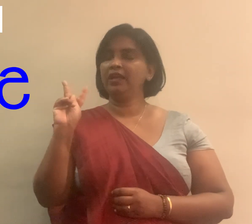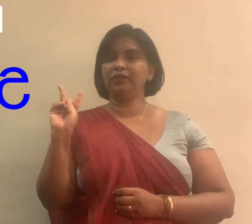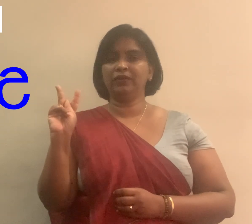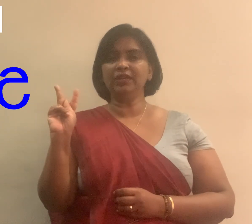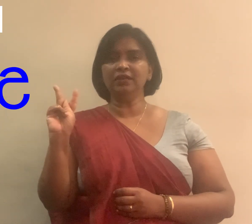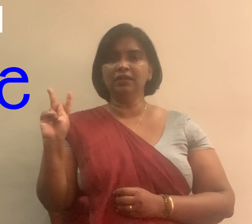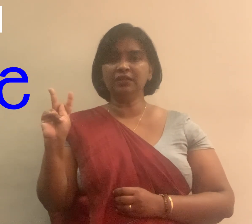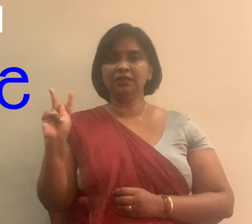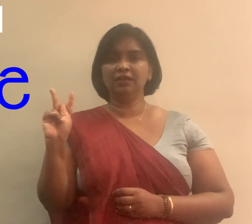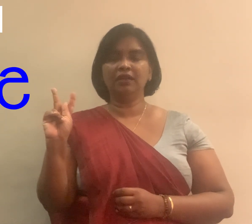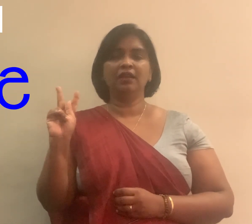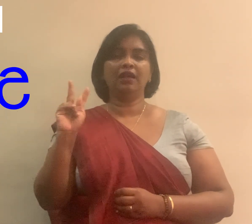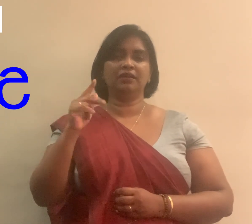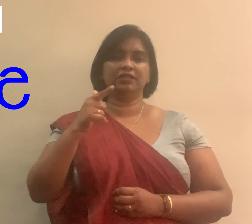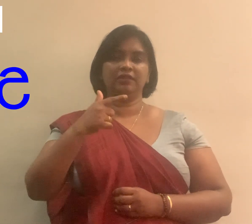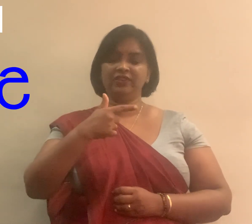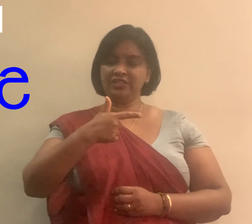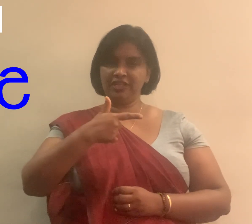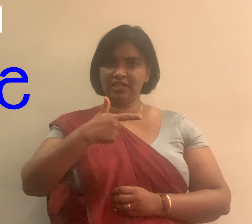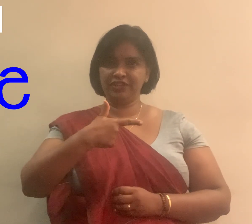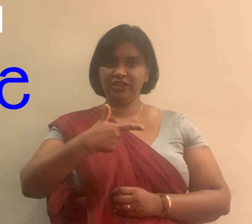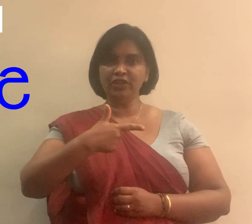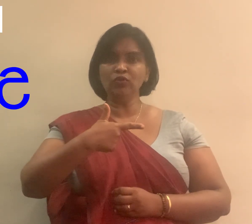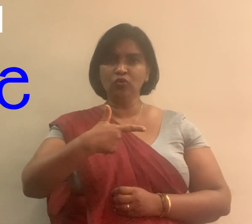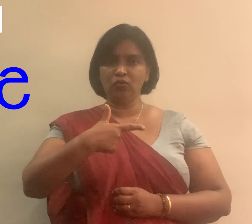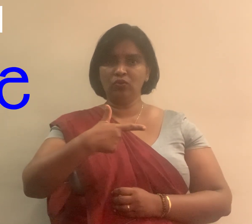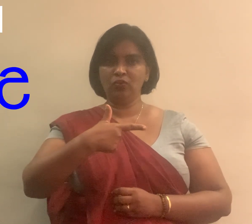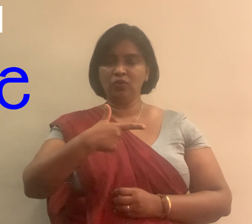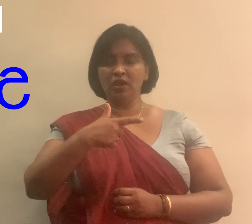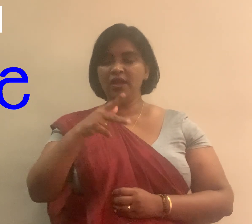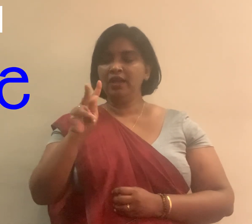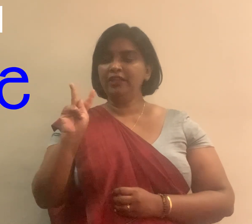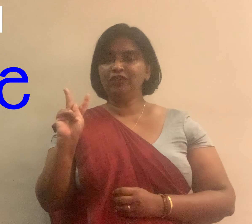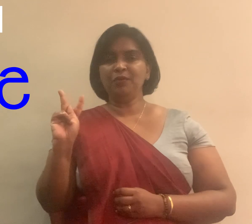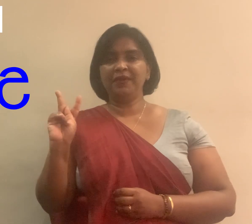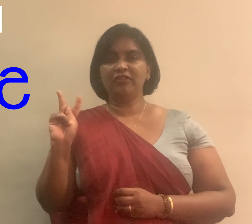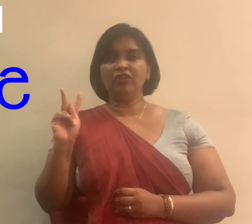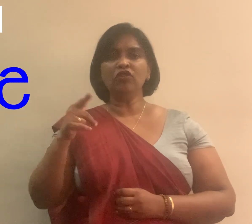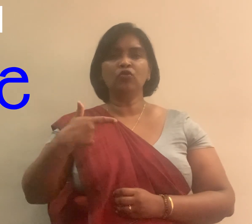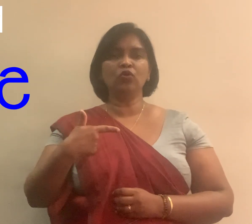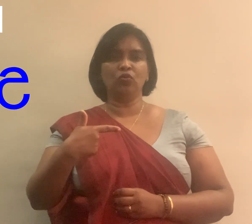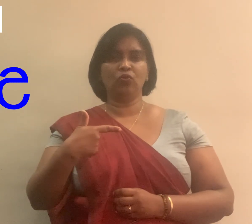එතකොට උක් අක්ෂර ව්‍යංජන අක්ෂරයට ඌ. එතකොට අපි පෙන්වනවා කු.